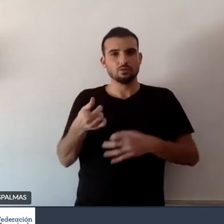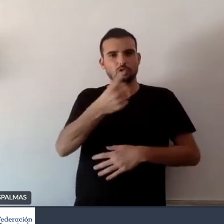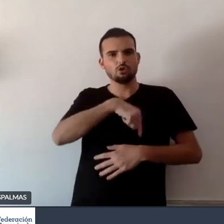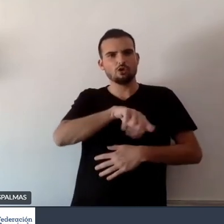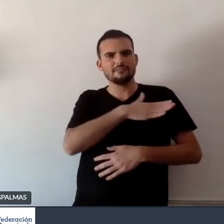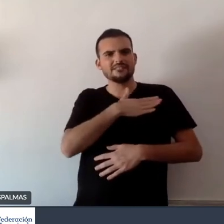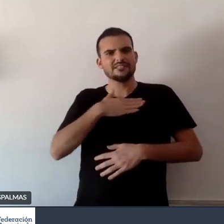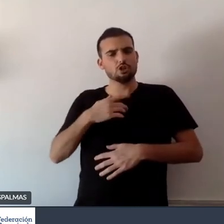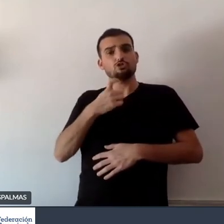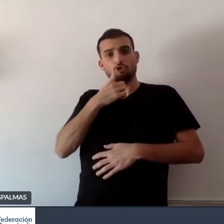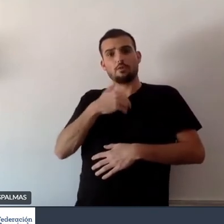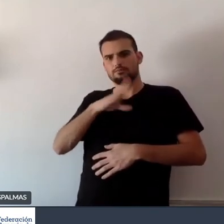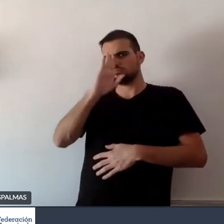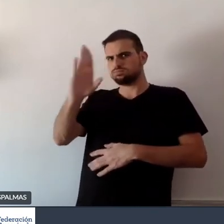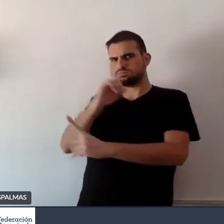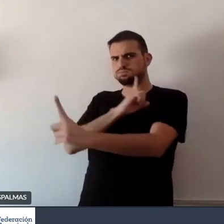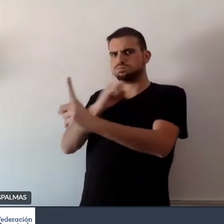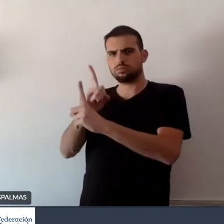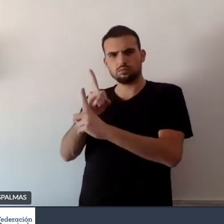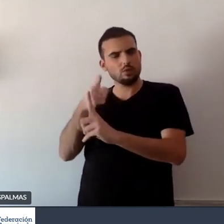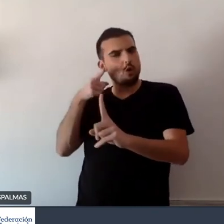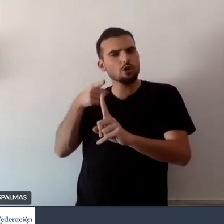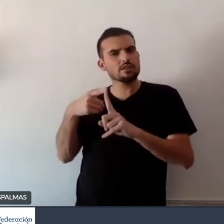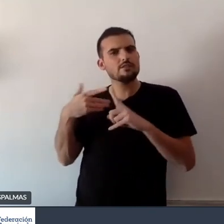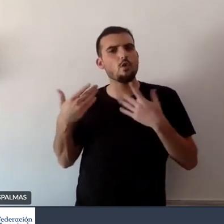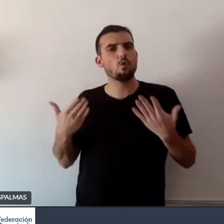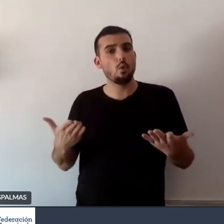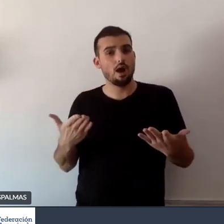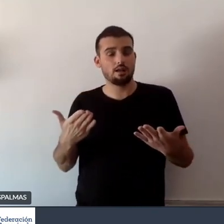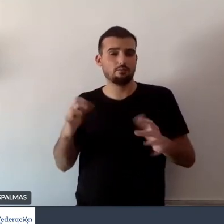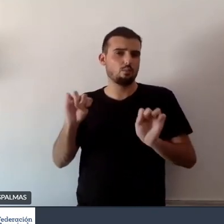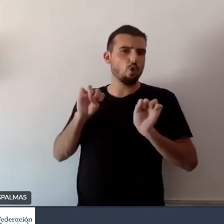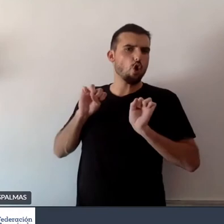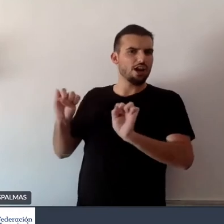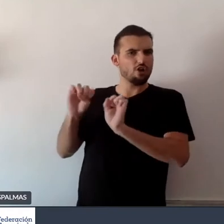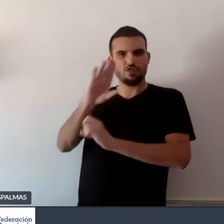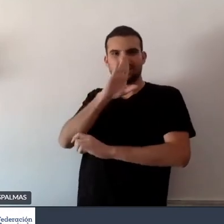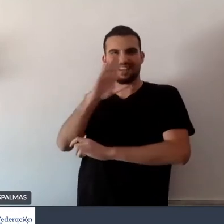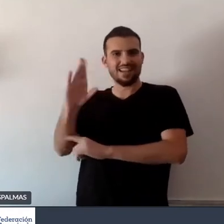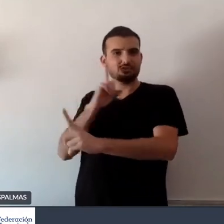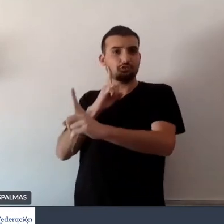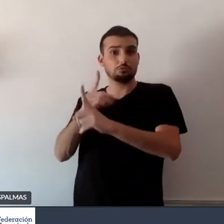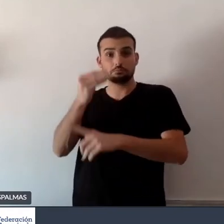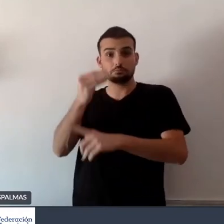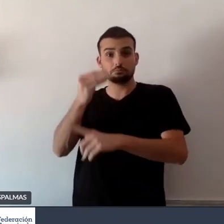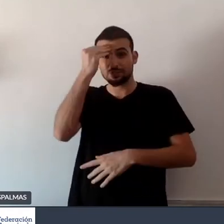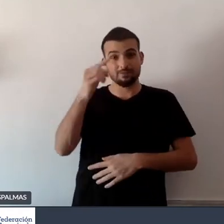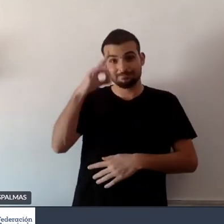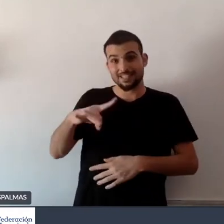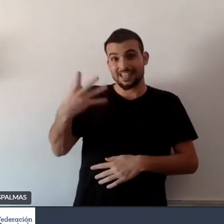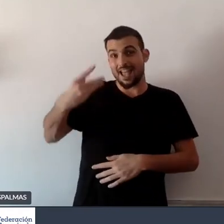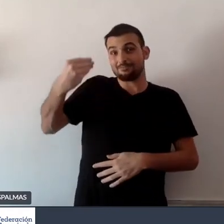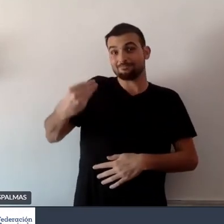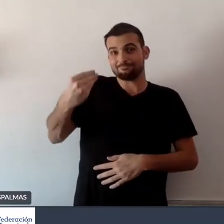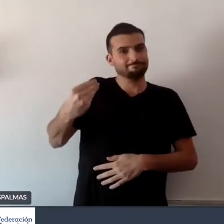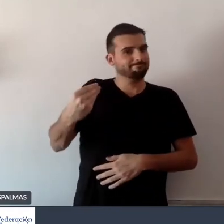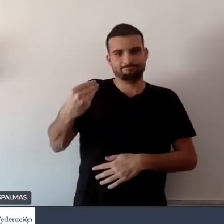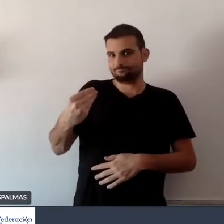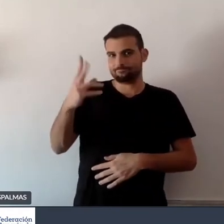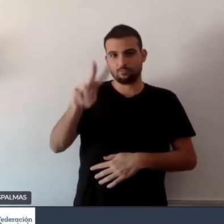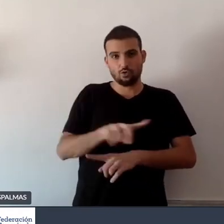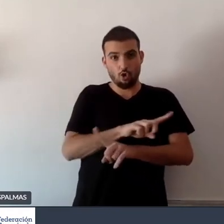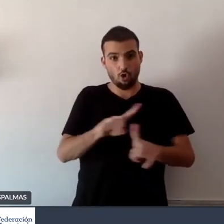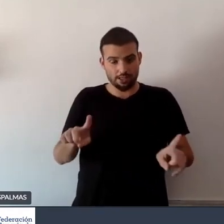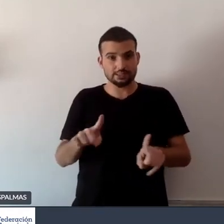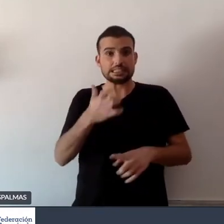ese bloqueo directo, ¿no? Jugar bloqueos directos porque sí, no me parece una buena idea. Sí que me parece una buena